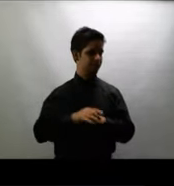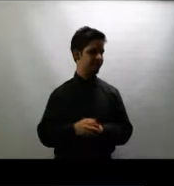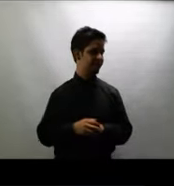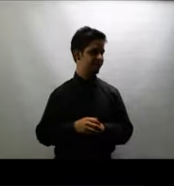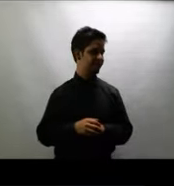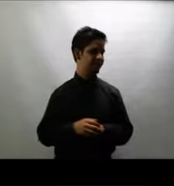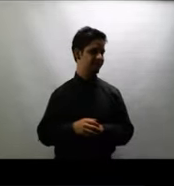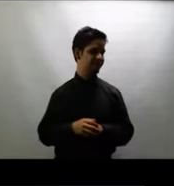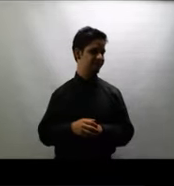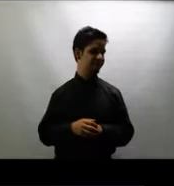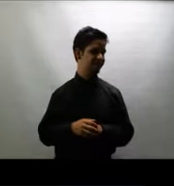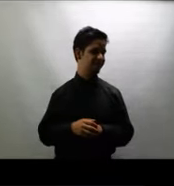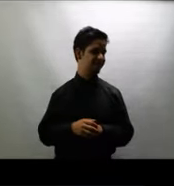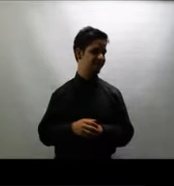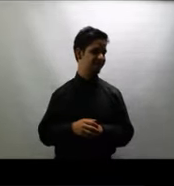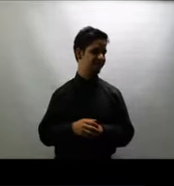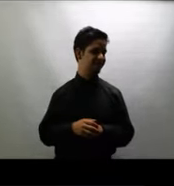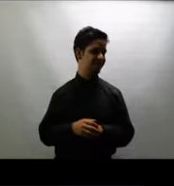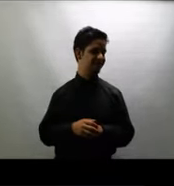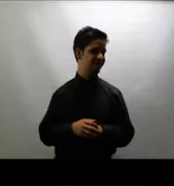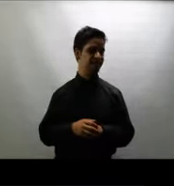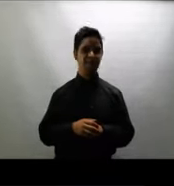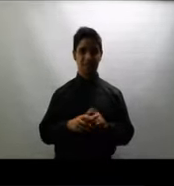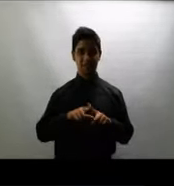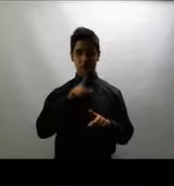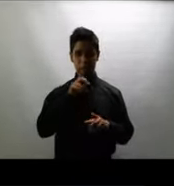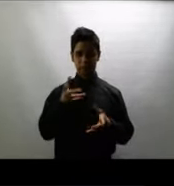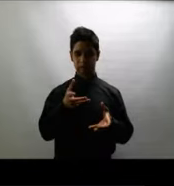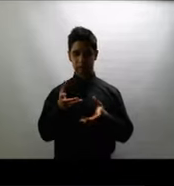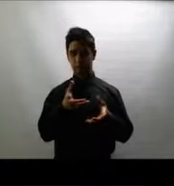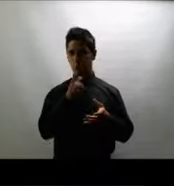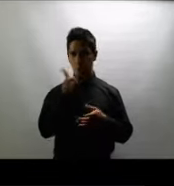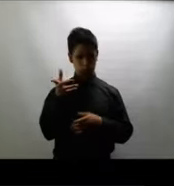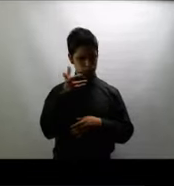creo que se va a quedar ahí. ¿Aquí? No, es para allá. Mira, es la